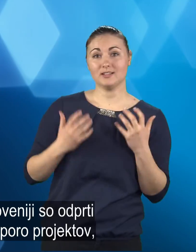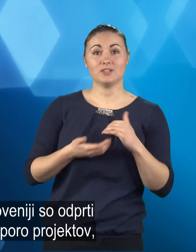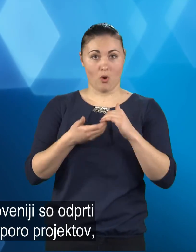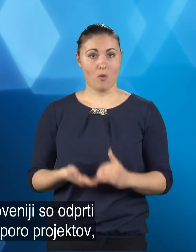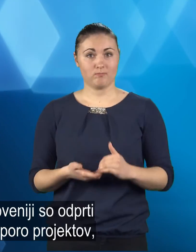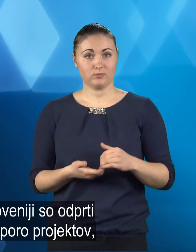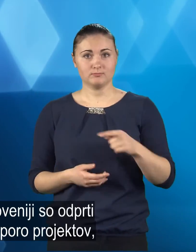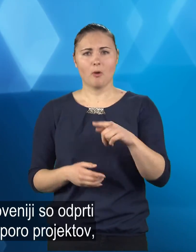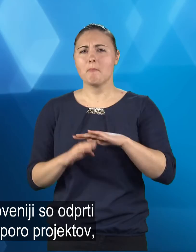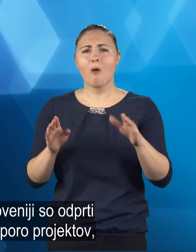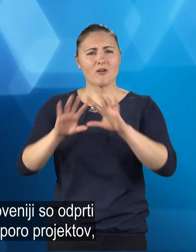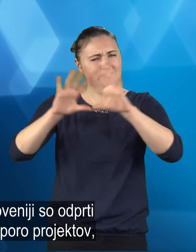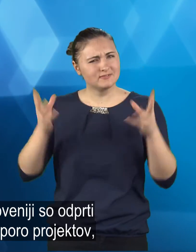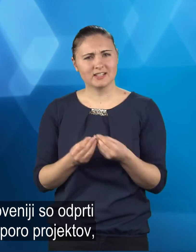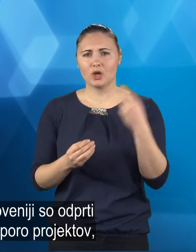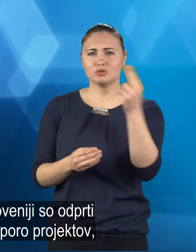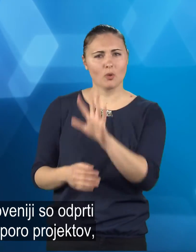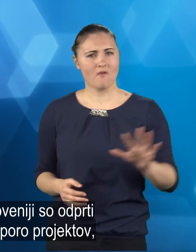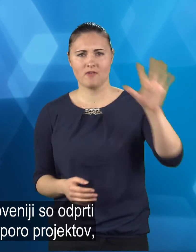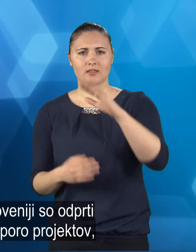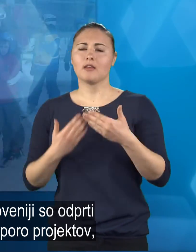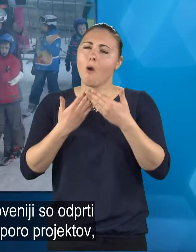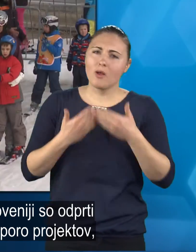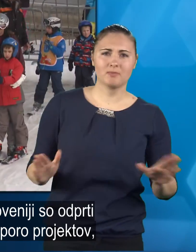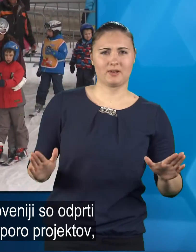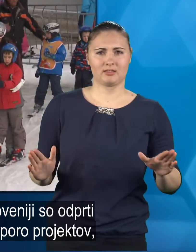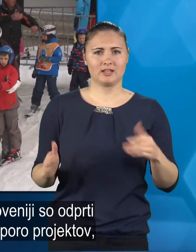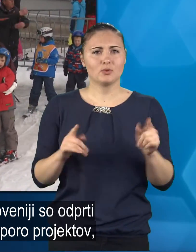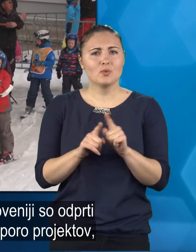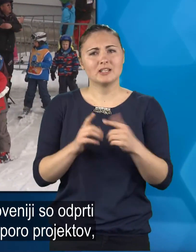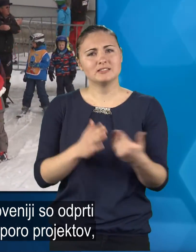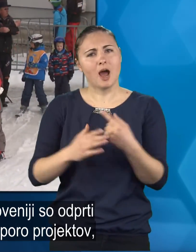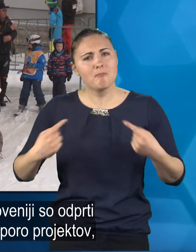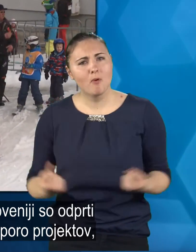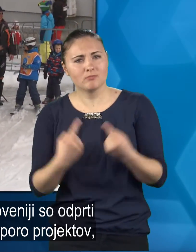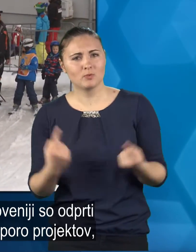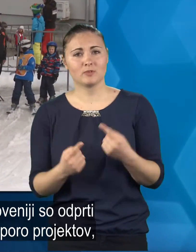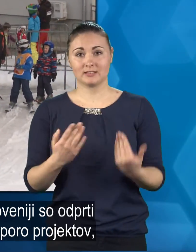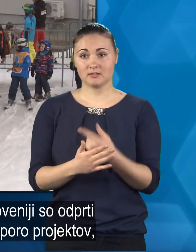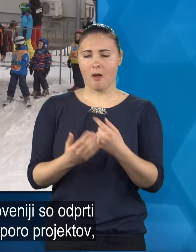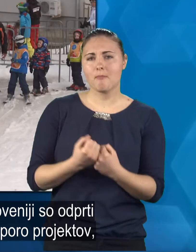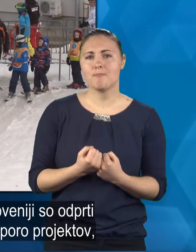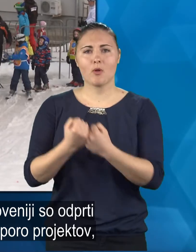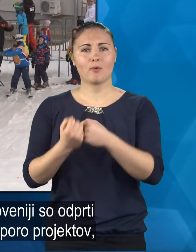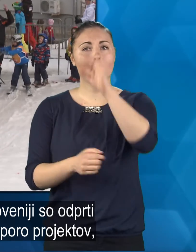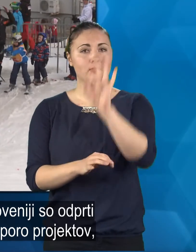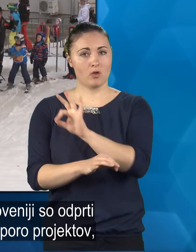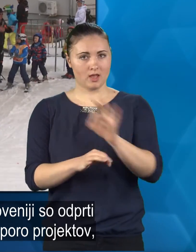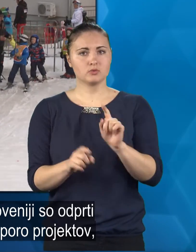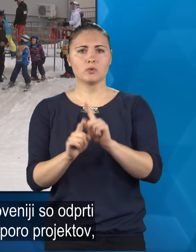Lions klubi po vsej Sloveniji so odprti tudi za pobude za podporo projektov, ki so namenjeni